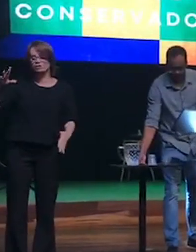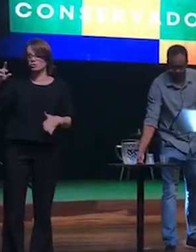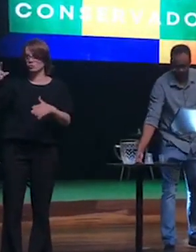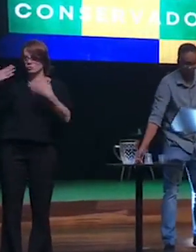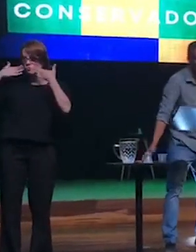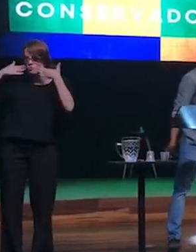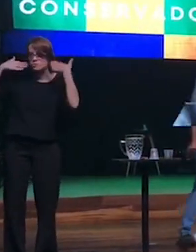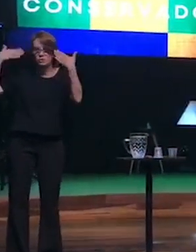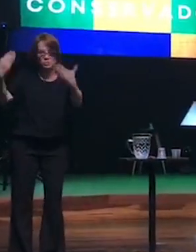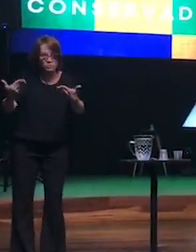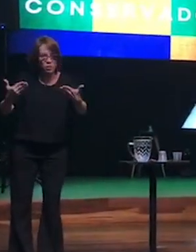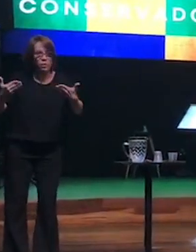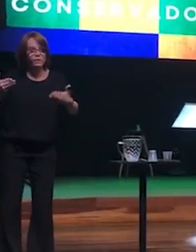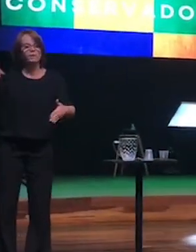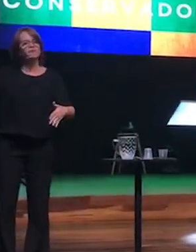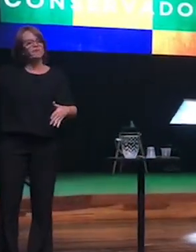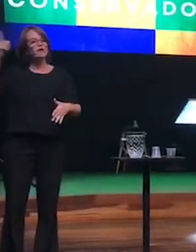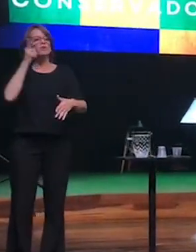dele.